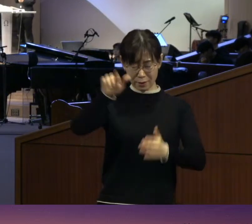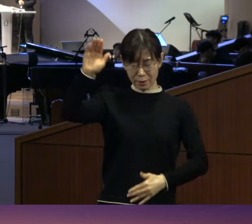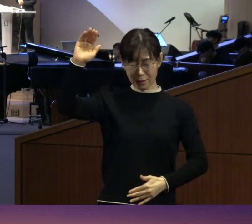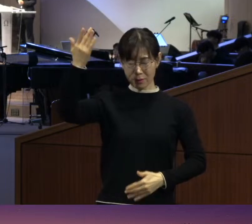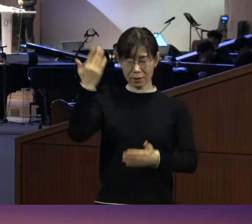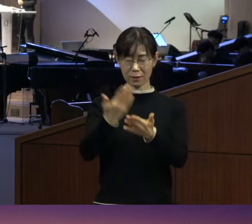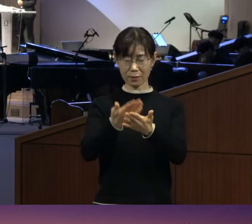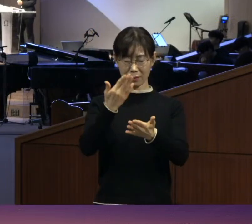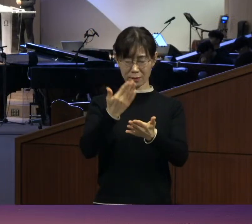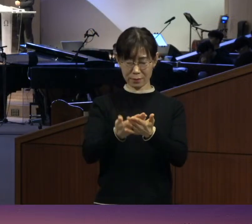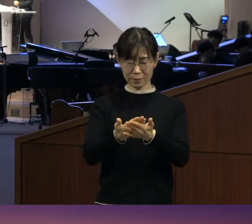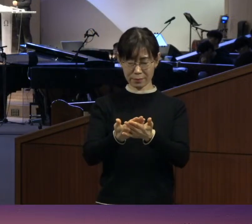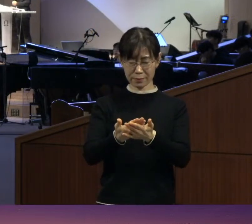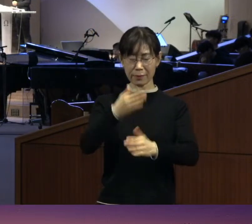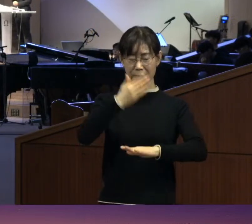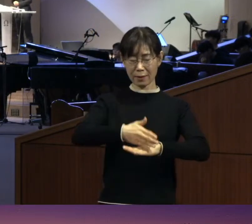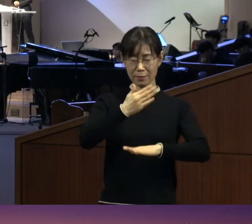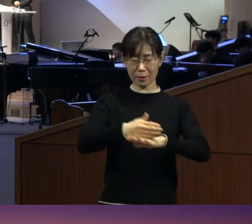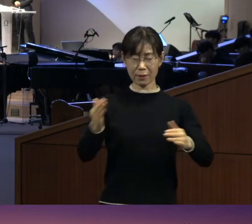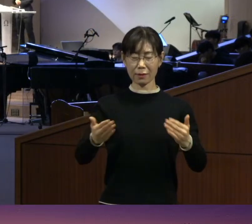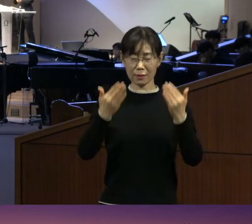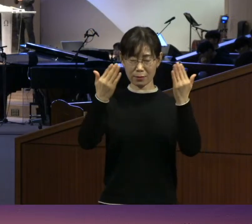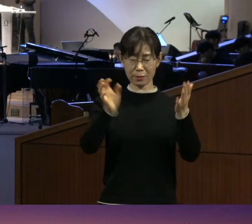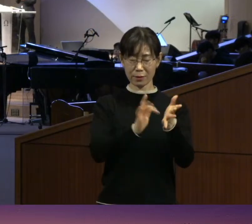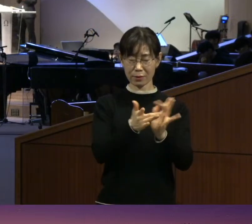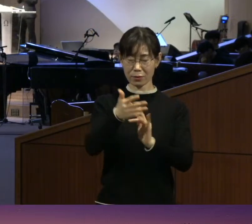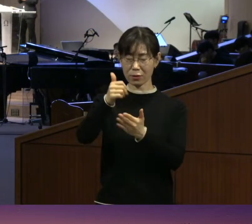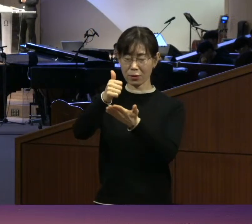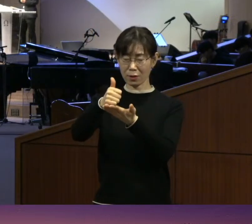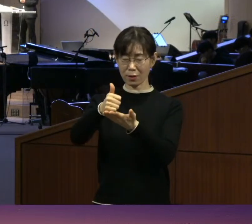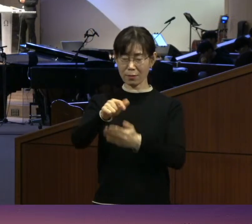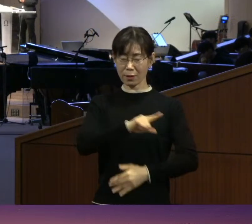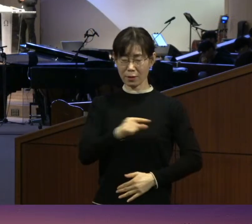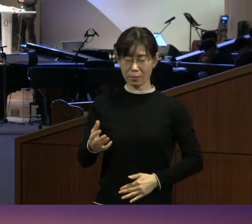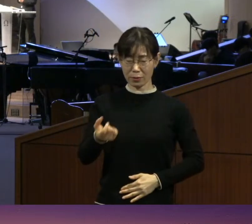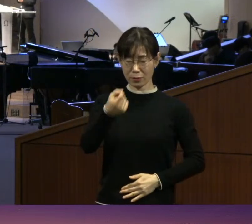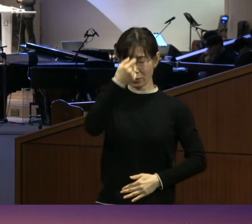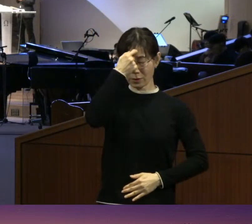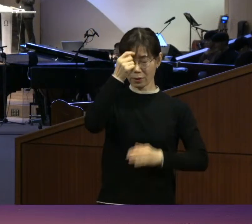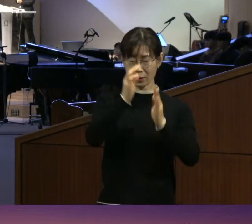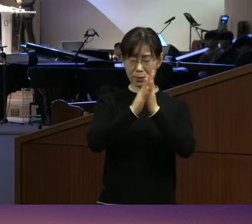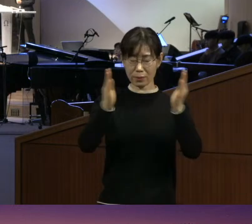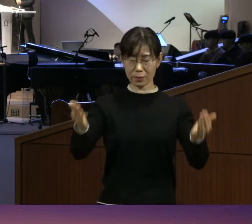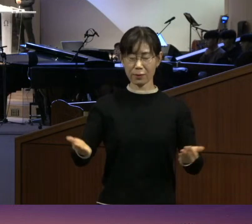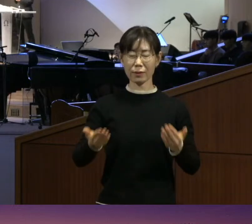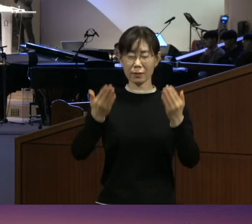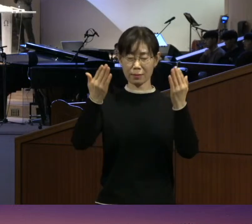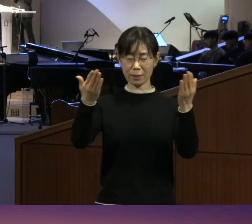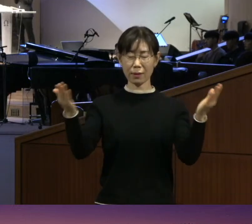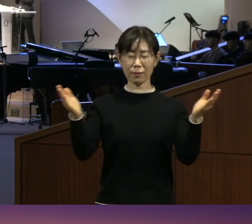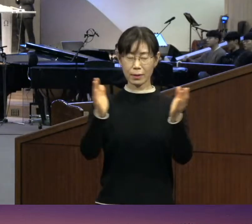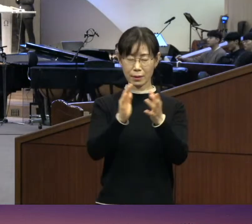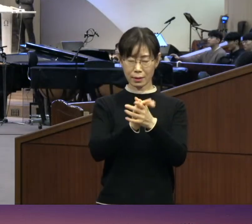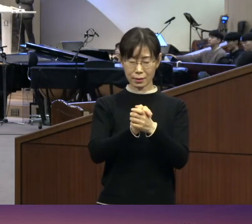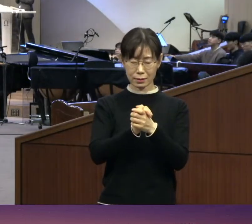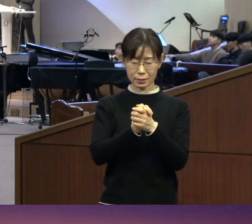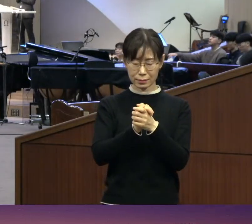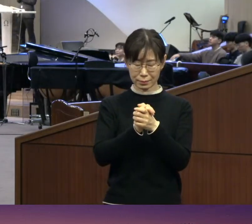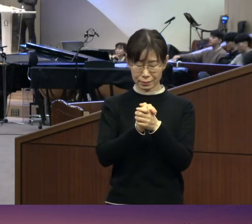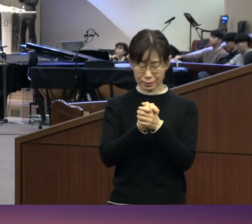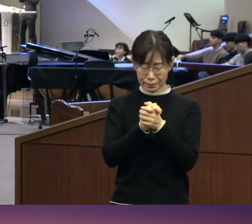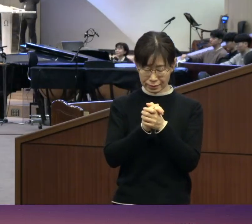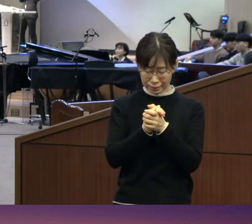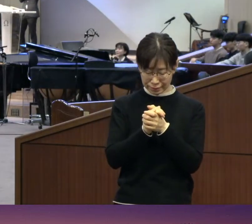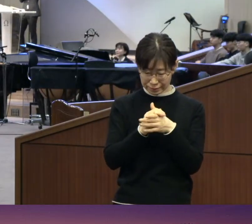하여 주옵소서. 감사드리며 예수님의 이름으로 기도드립니다.